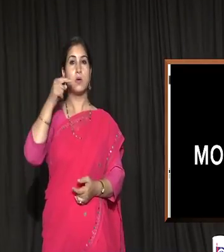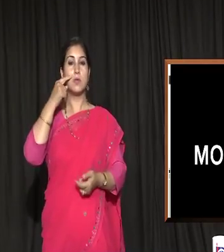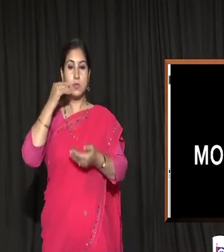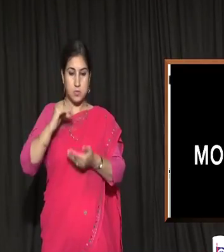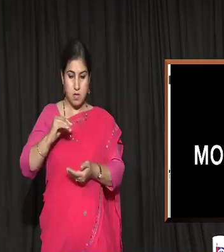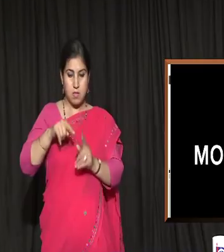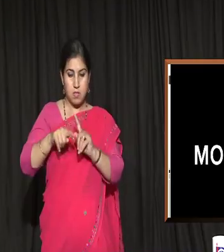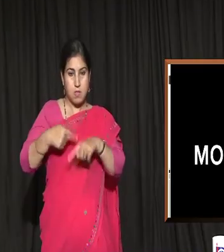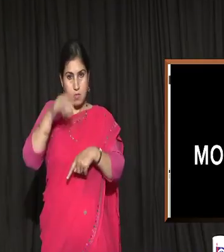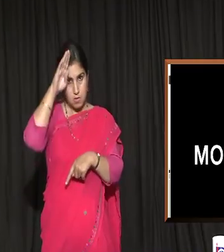साम्राज्य.